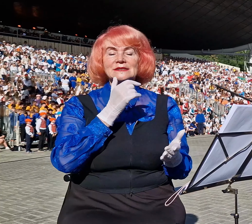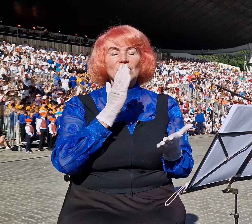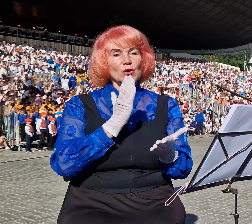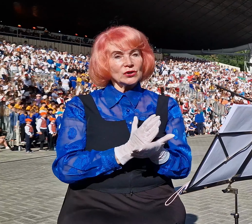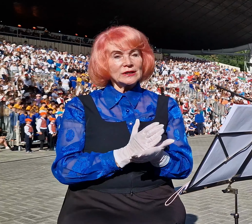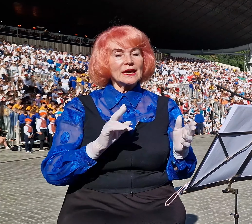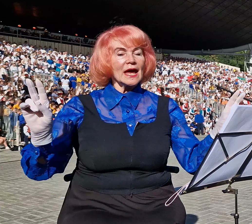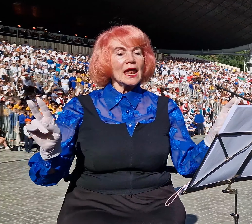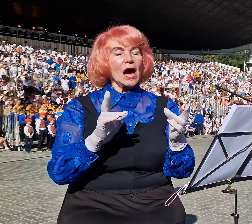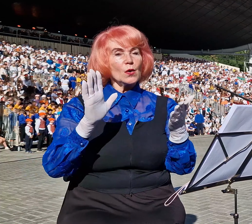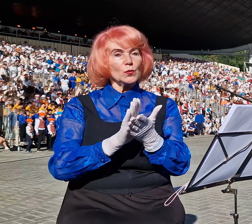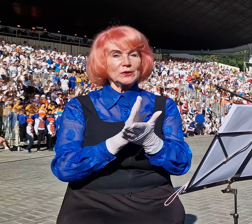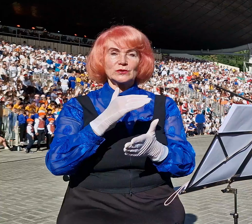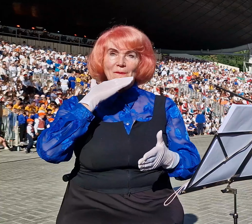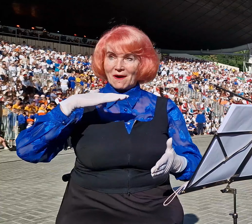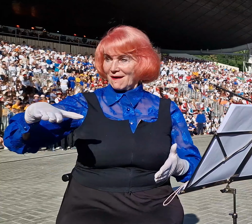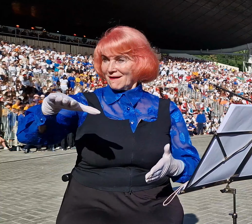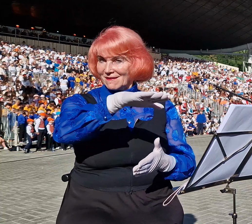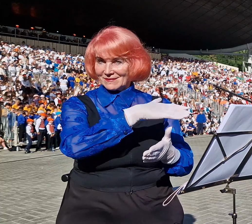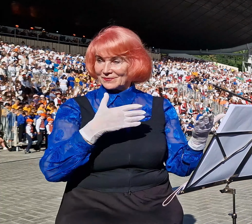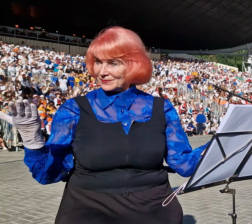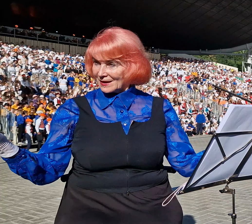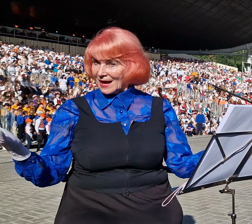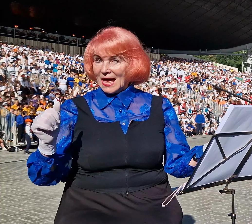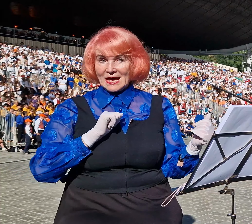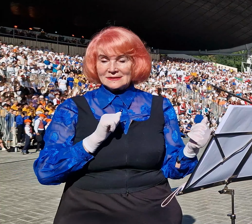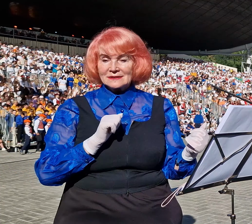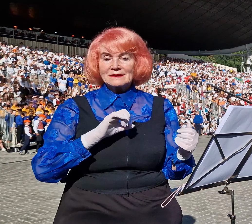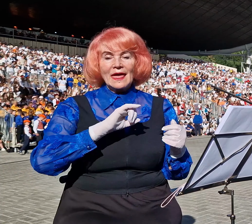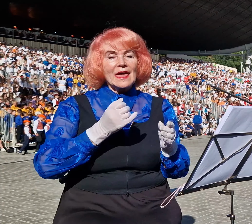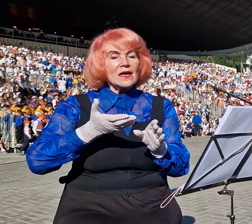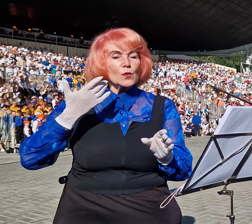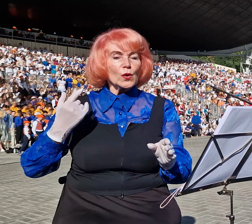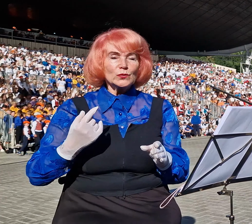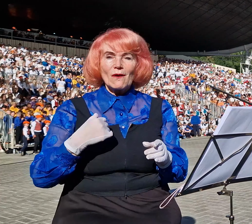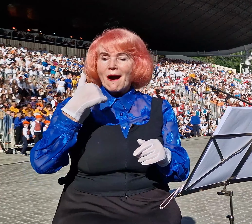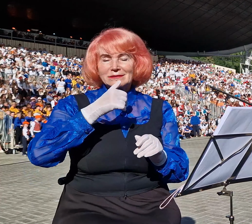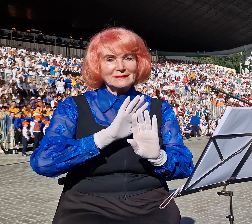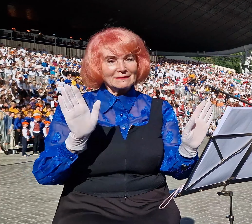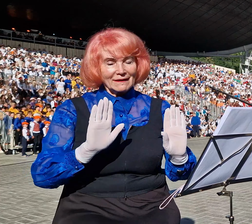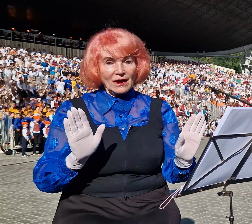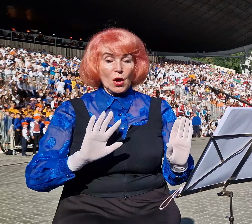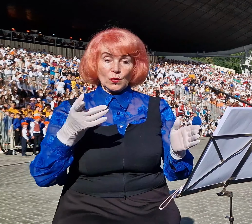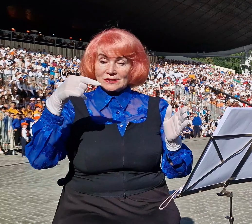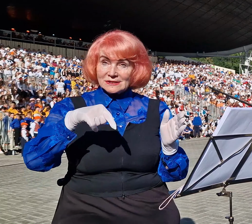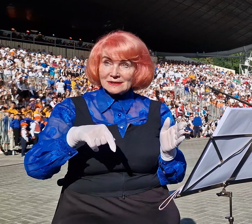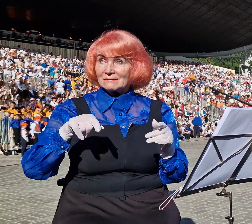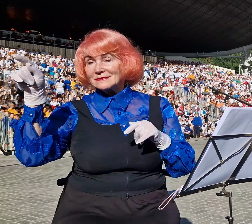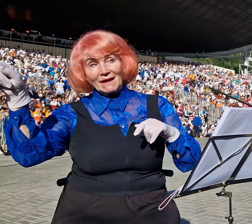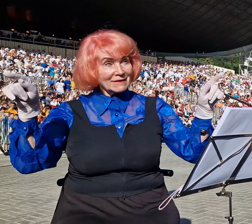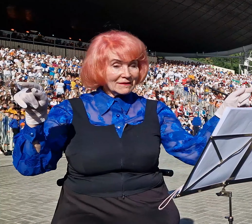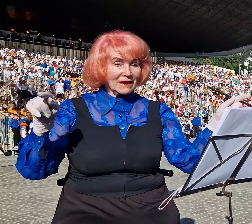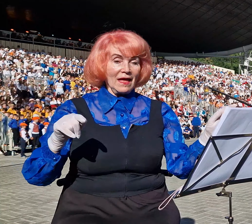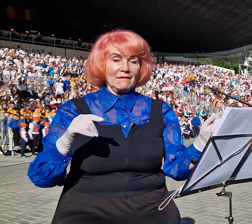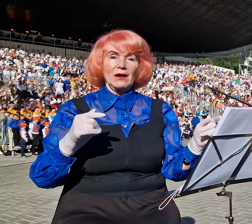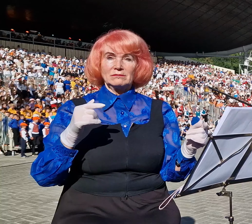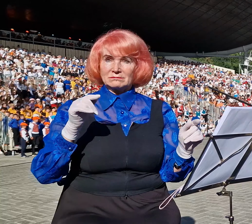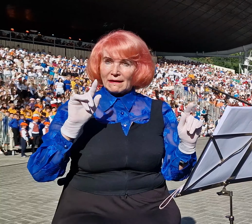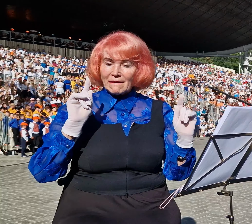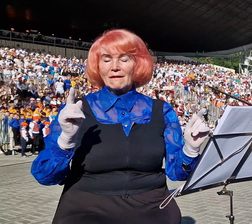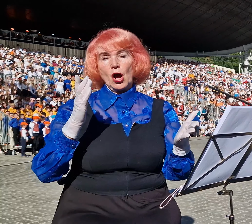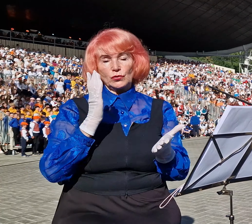ongi laulupidude maa, sest ei möödu aastatki, mil siin või seal ei